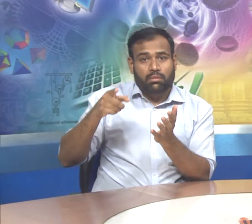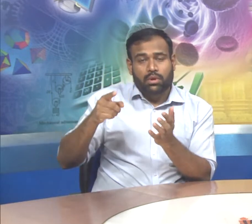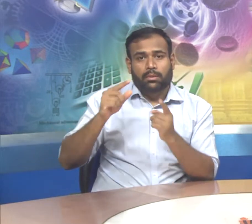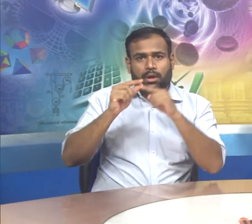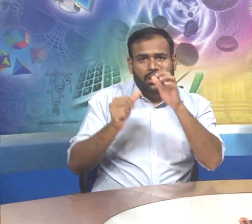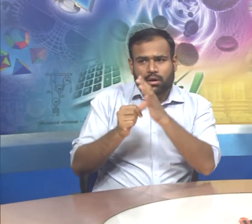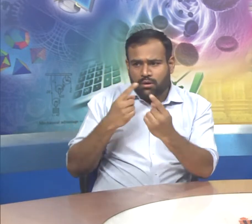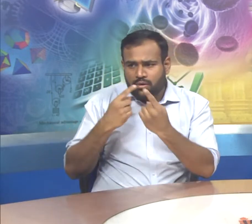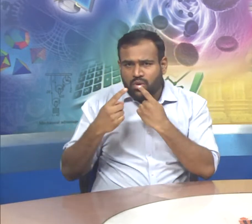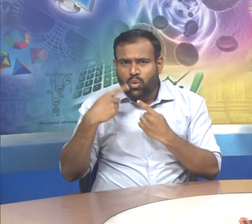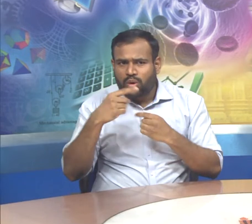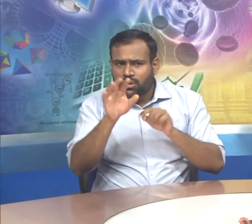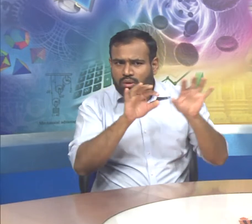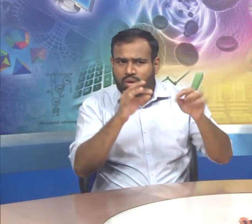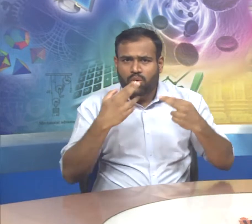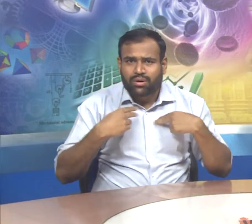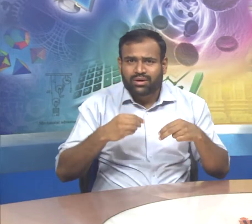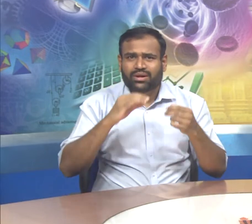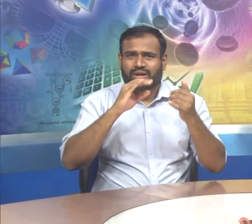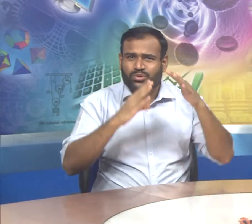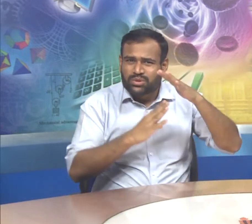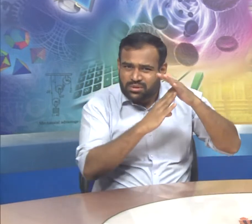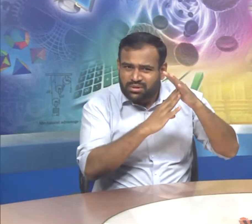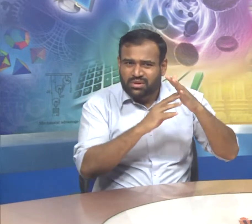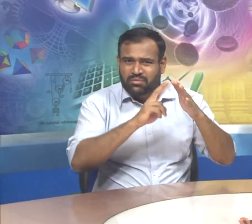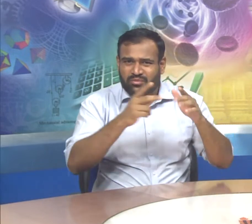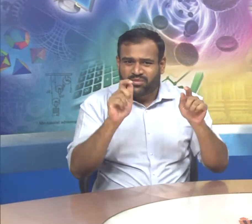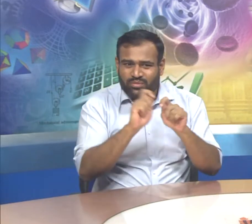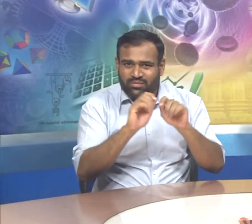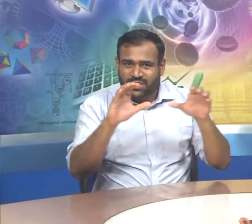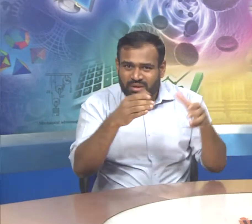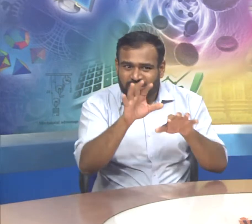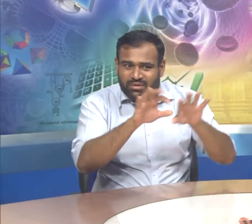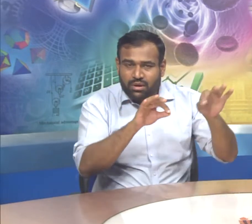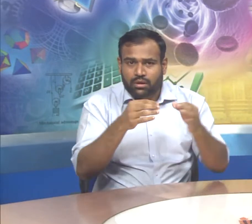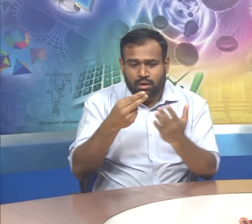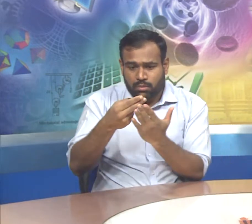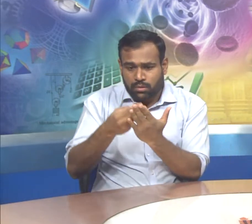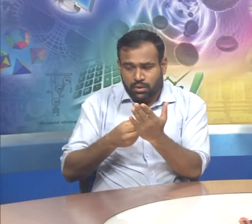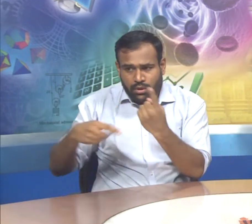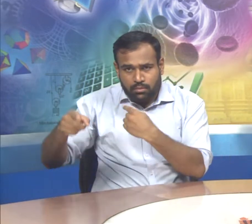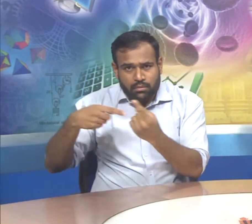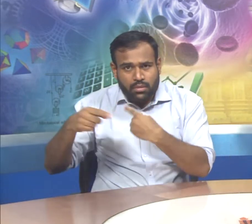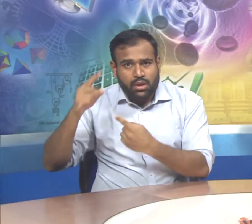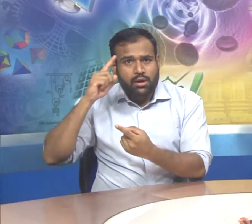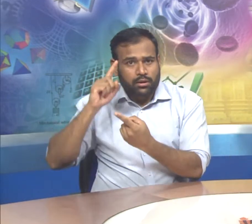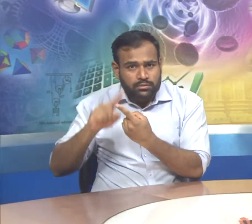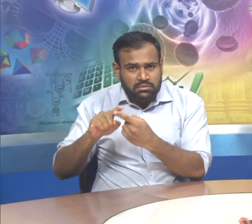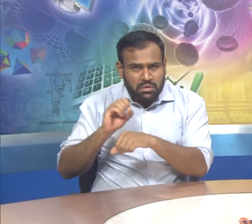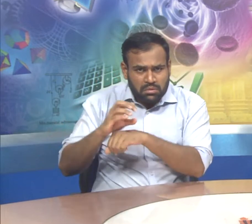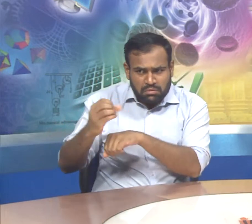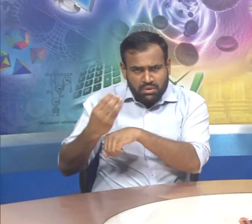Court. After the law, Ministry formally recommends those names to